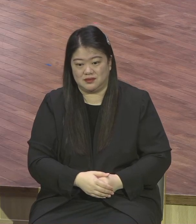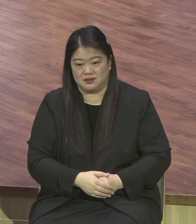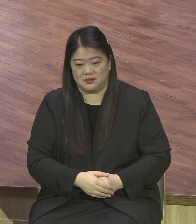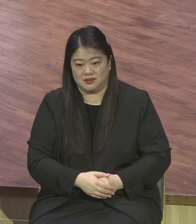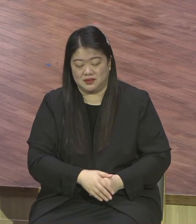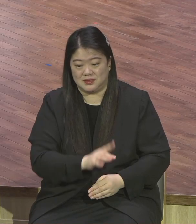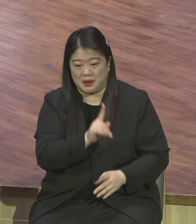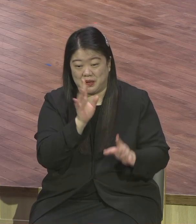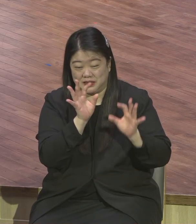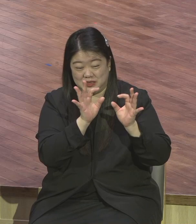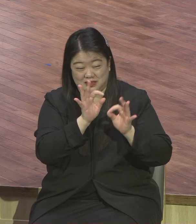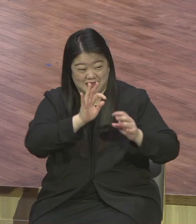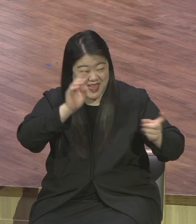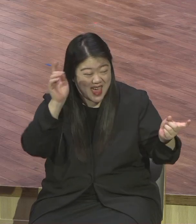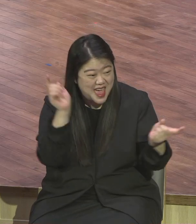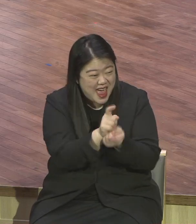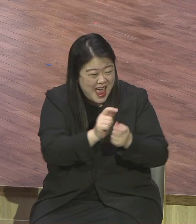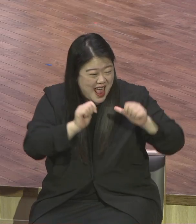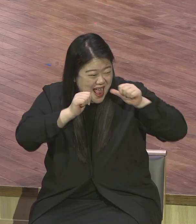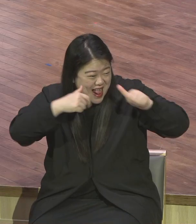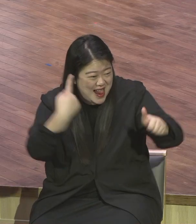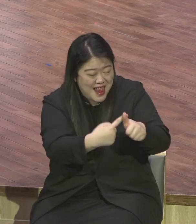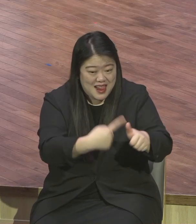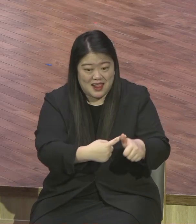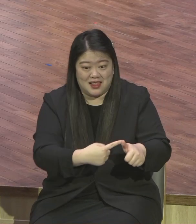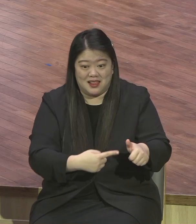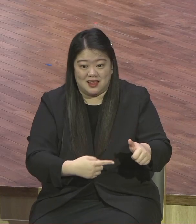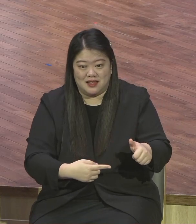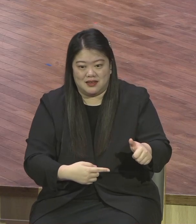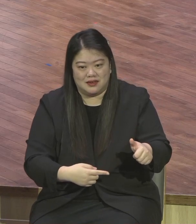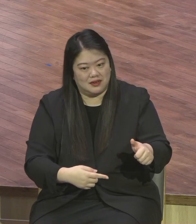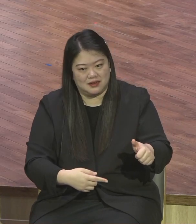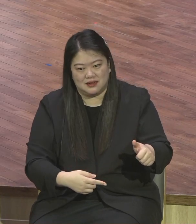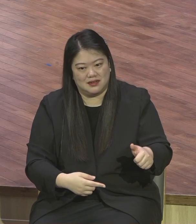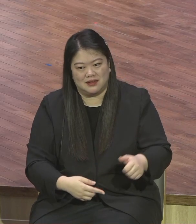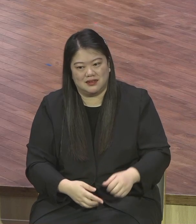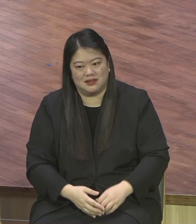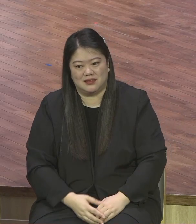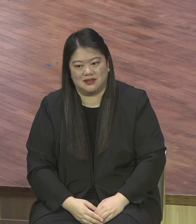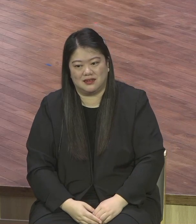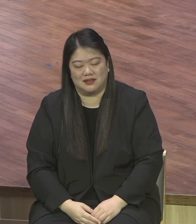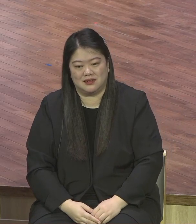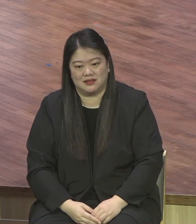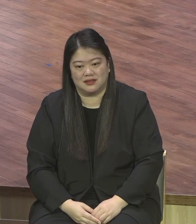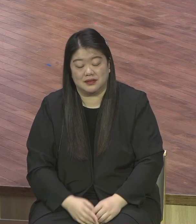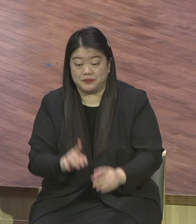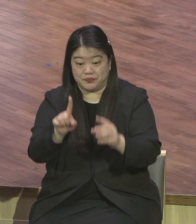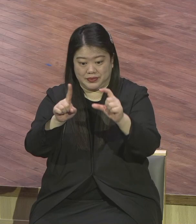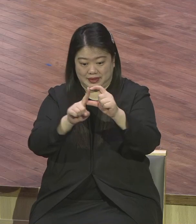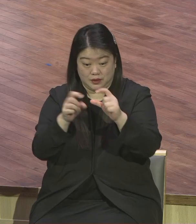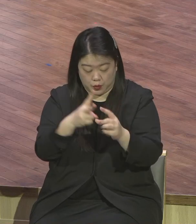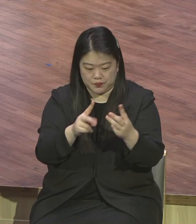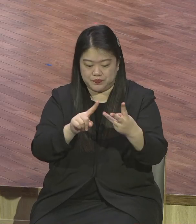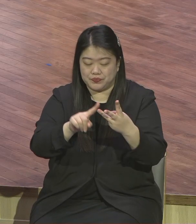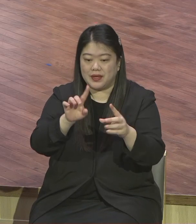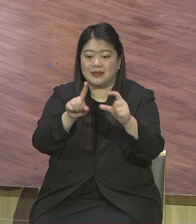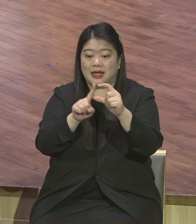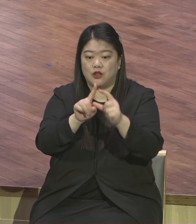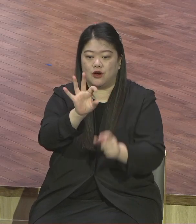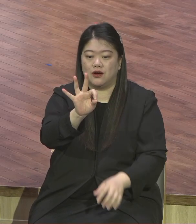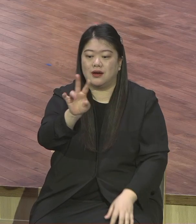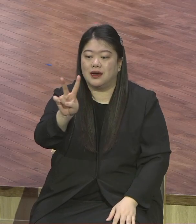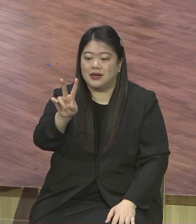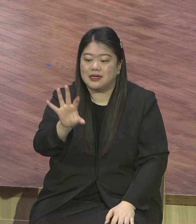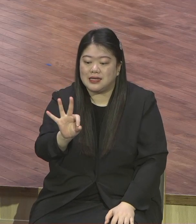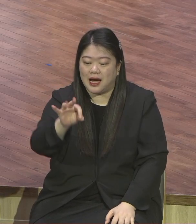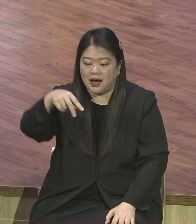알지만은 다 덮어주면서. 사람은 다 알게 돼요 나중에. 양선은 뭐냐 쉽게 말해서 선하다는